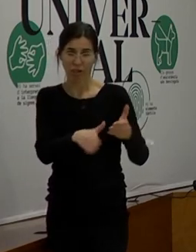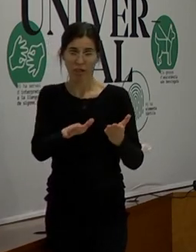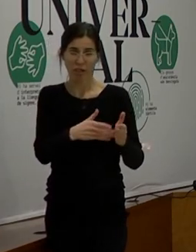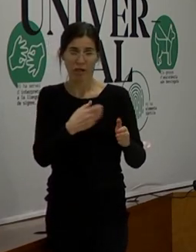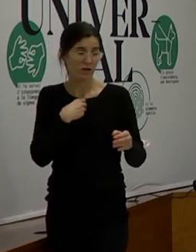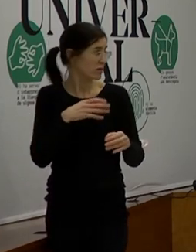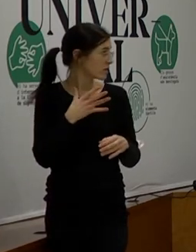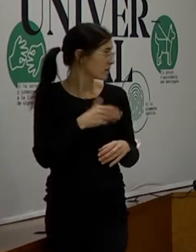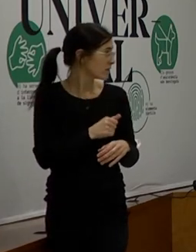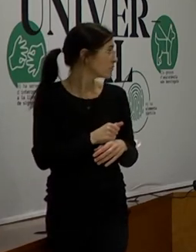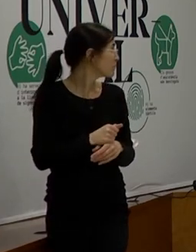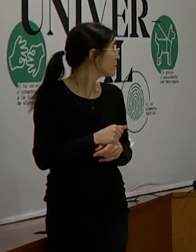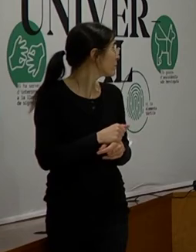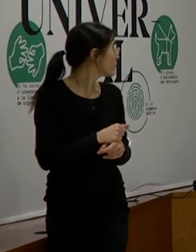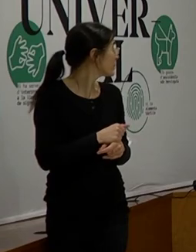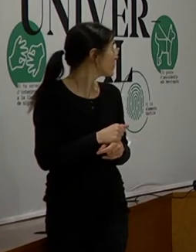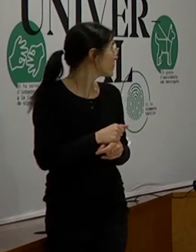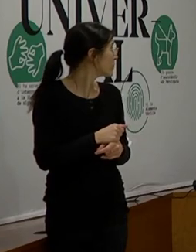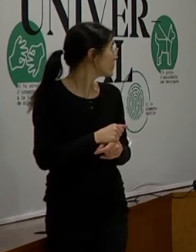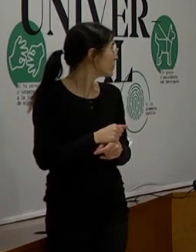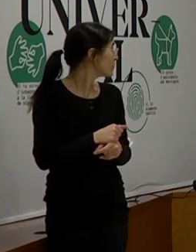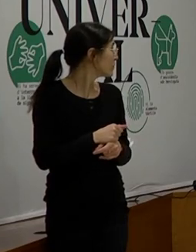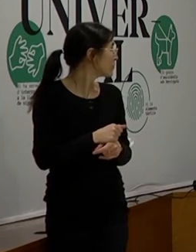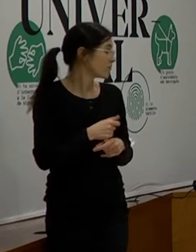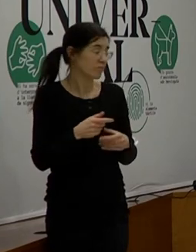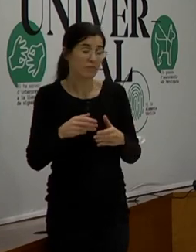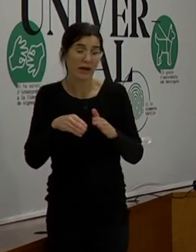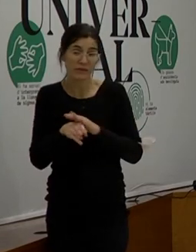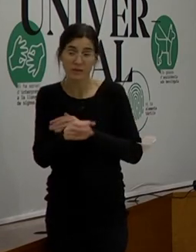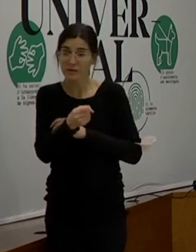són accessibles, les que sí són accessibles. Vale.